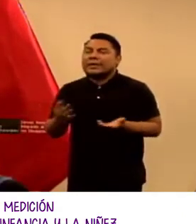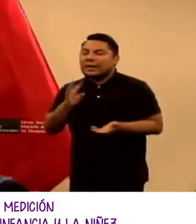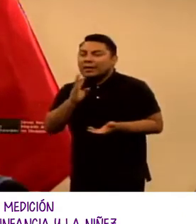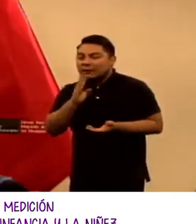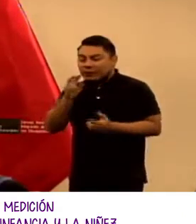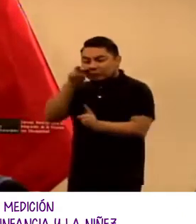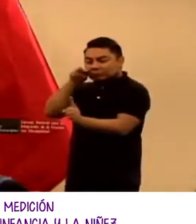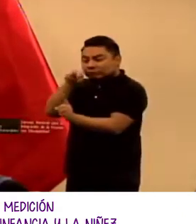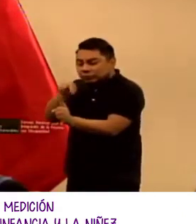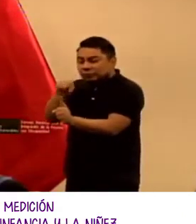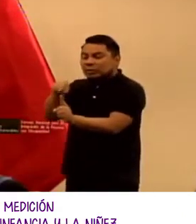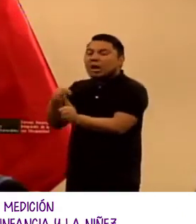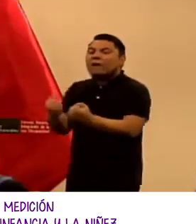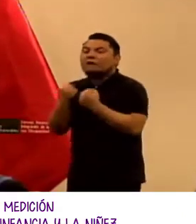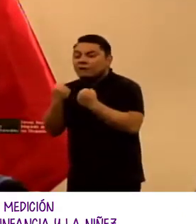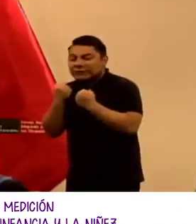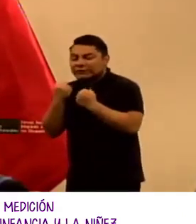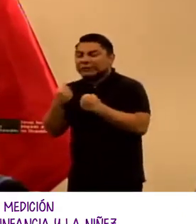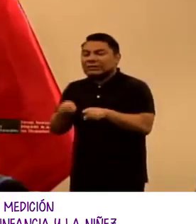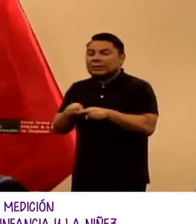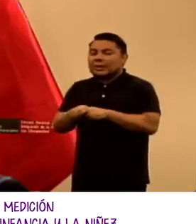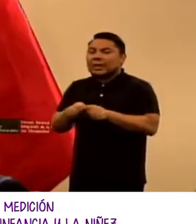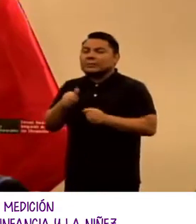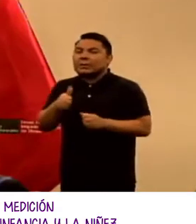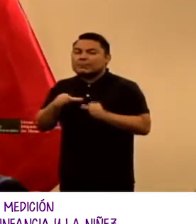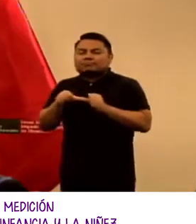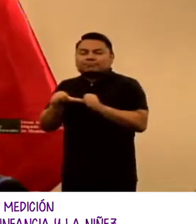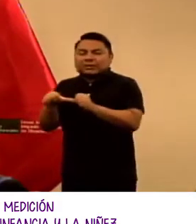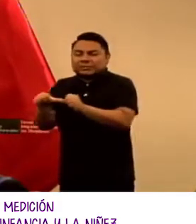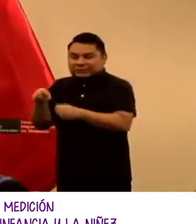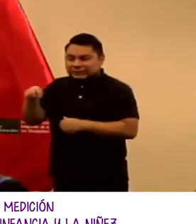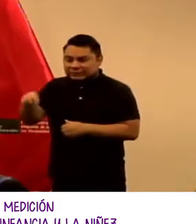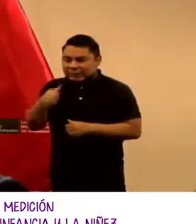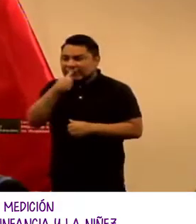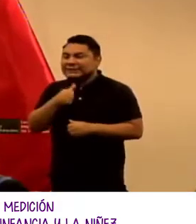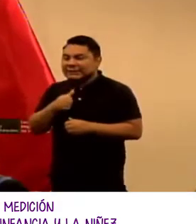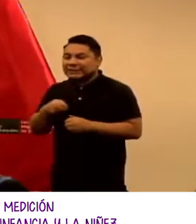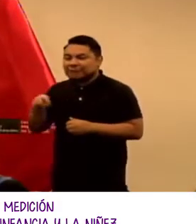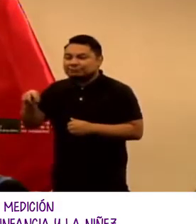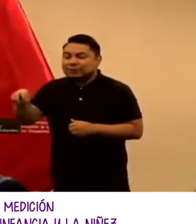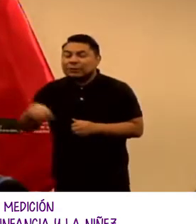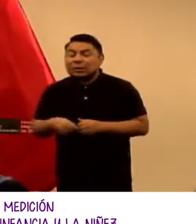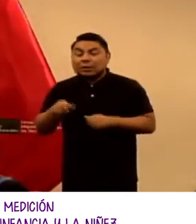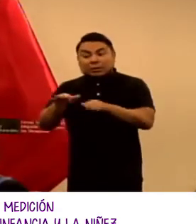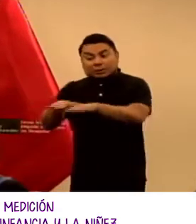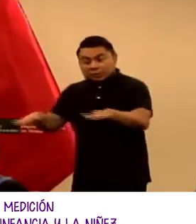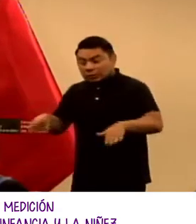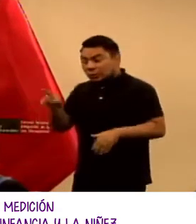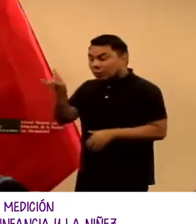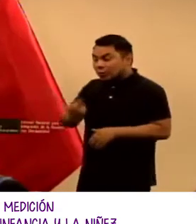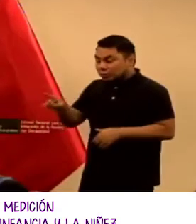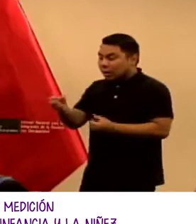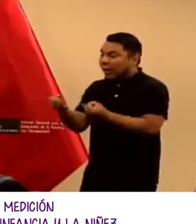e identificar la fuerza y la resistencia. Misma pregunta de entrada, si el niño o la niña usa